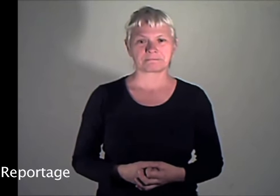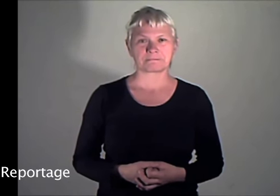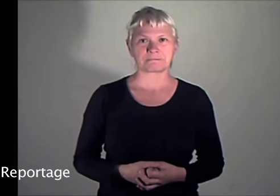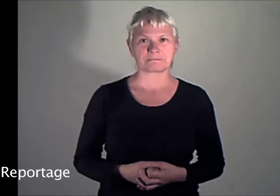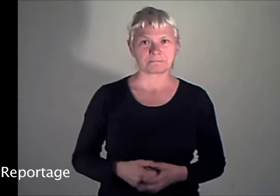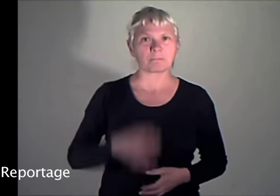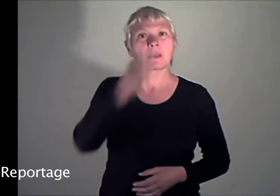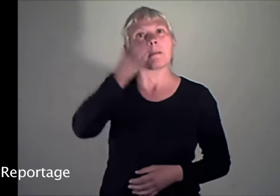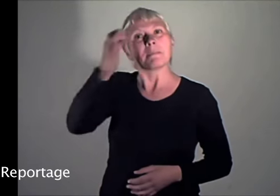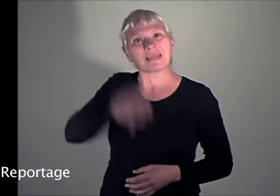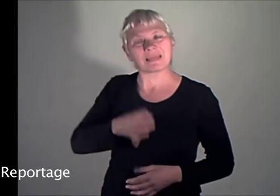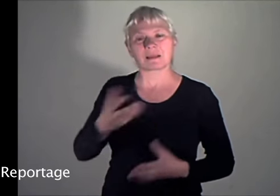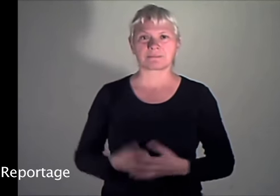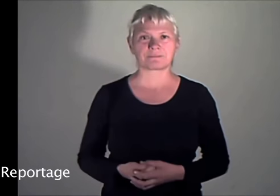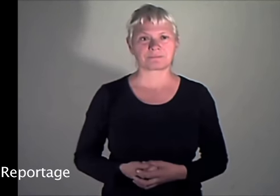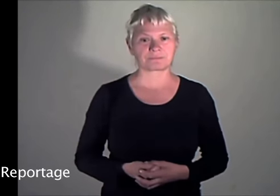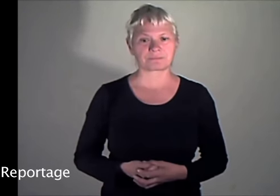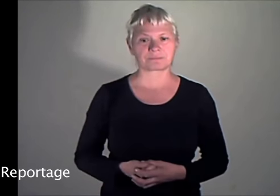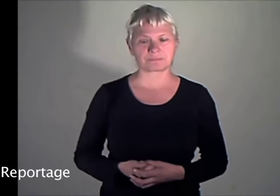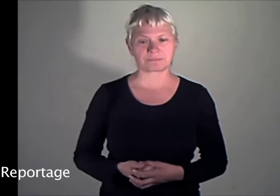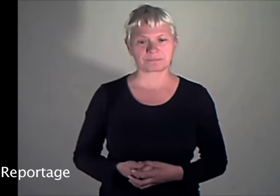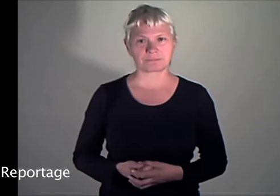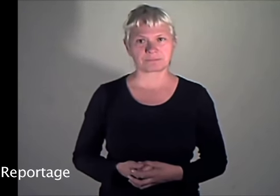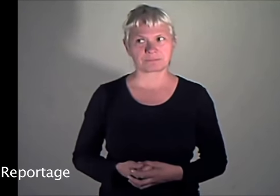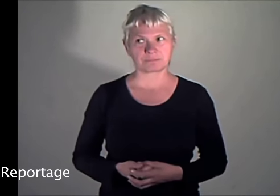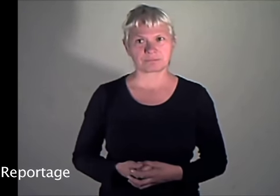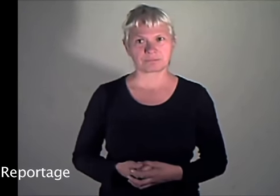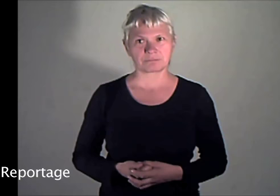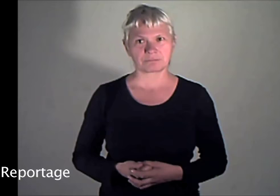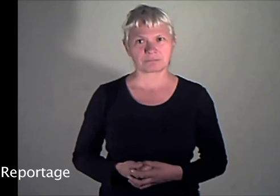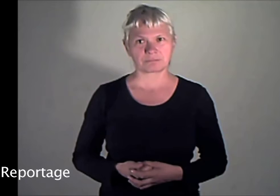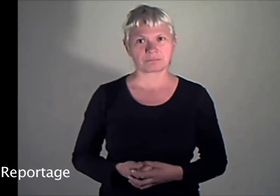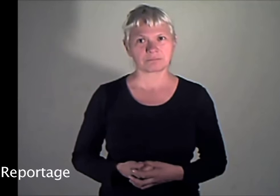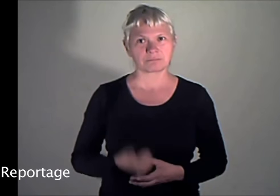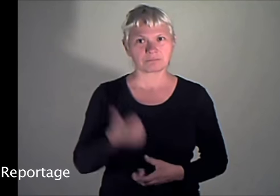pensée spécifique. Patrick, Moi j'ai une question quand même pour vous. Ah!